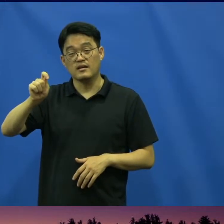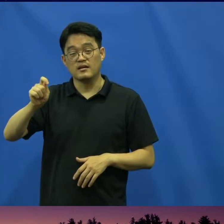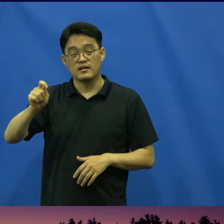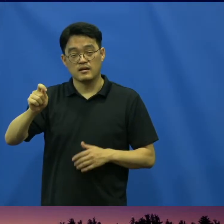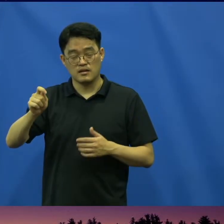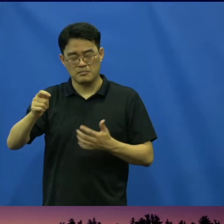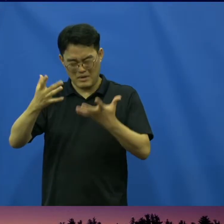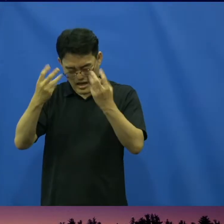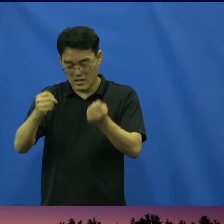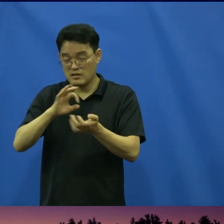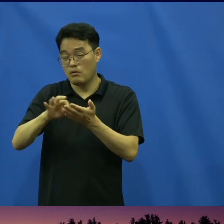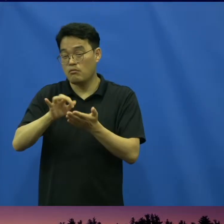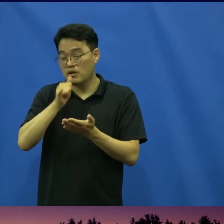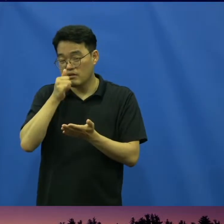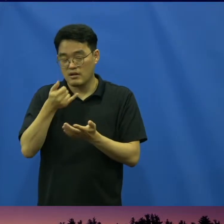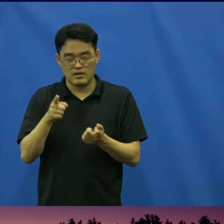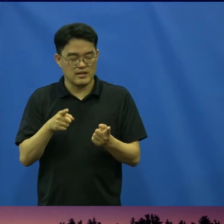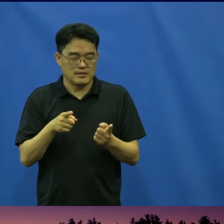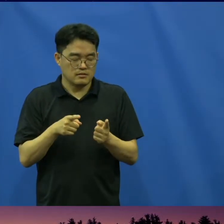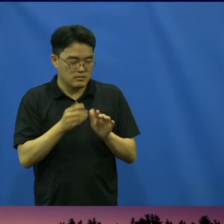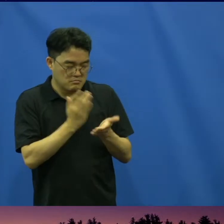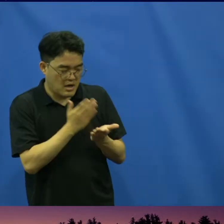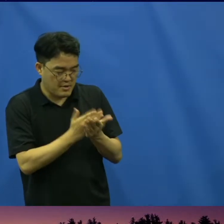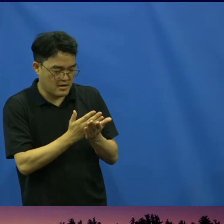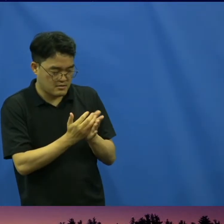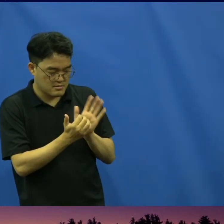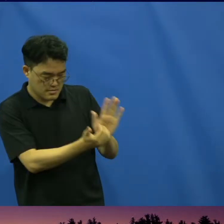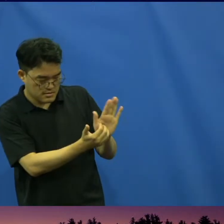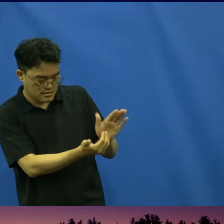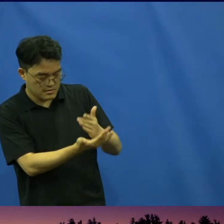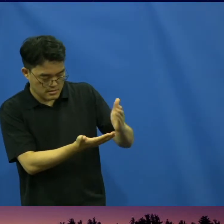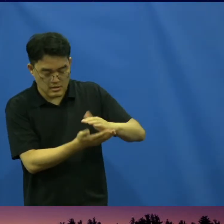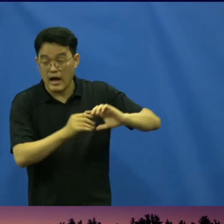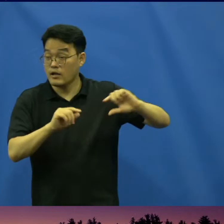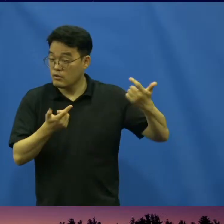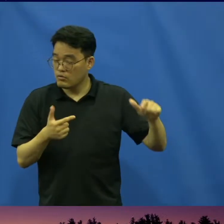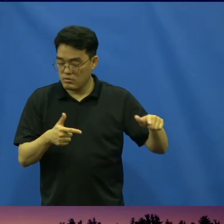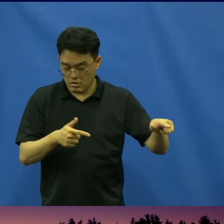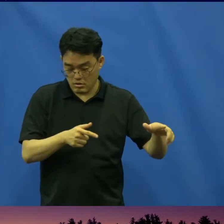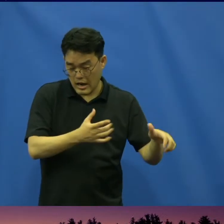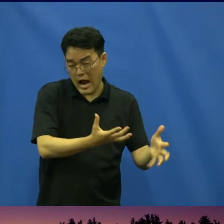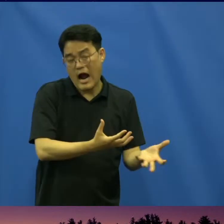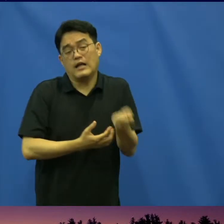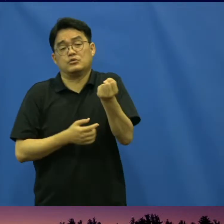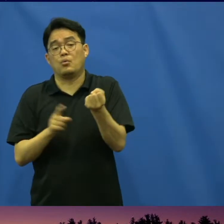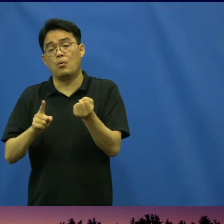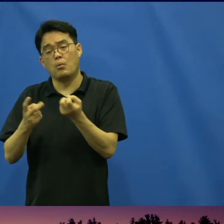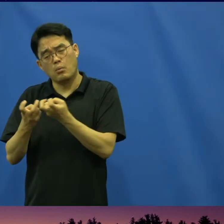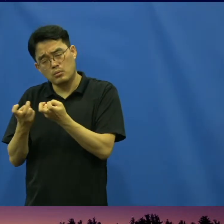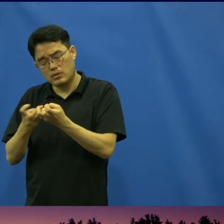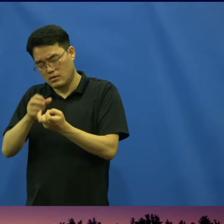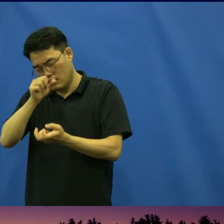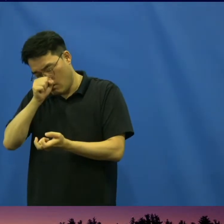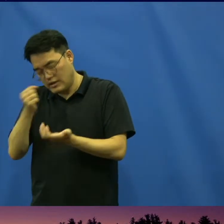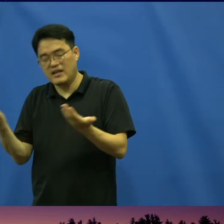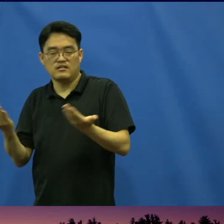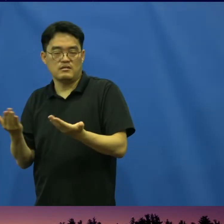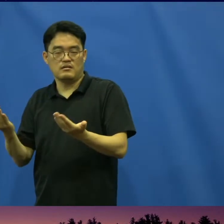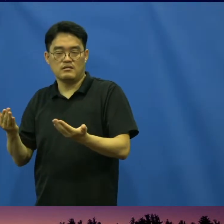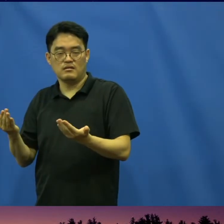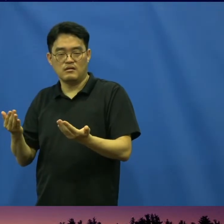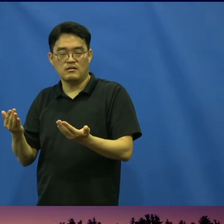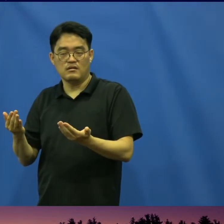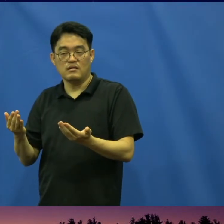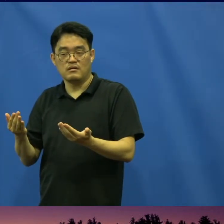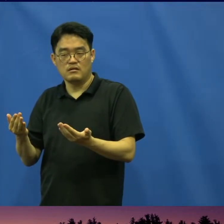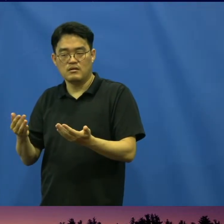쓸 건가? 아담과 하와가 선악을 알게 하는 나무 열매를 먹고 말았습니다. 그 순간부터 무슨 일이 났습니까? 서로를 판단하는 눈이 생겨서 사랑하던 관계에